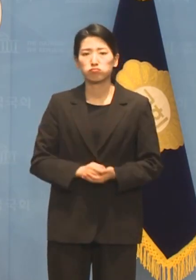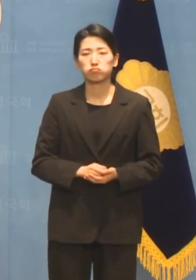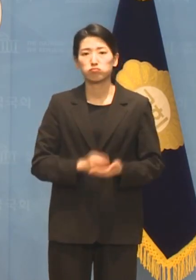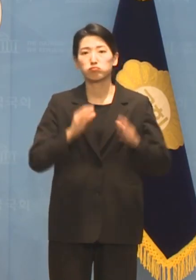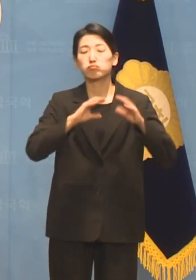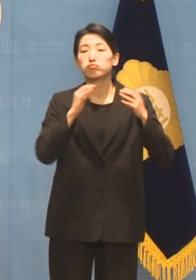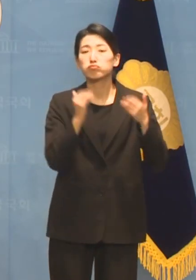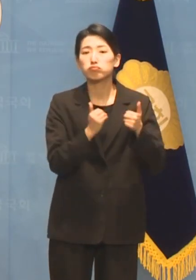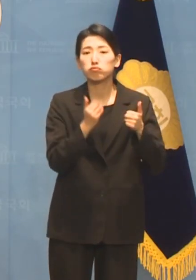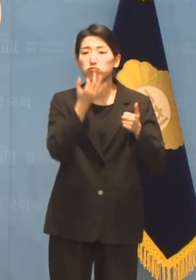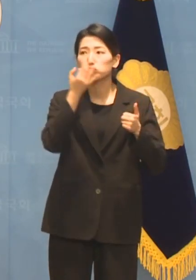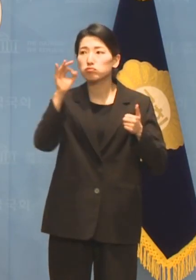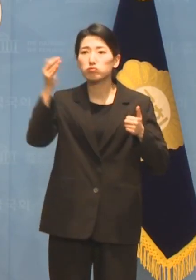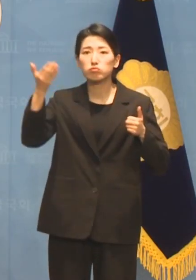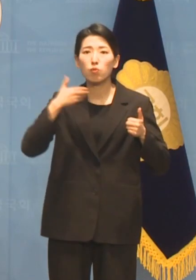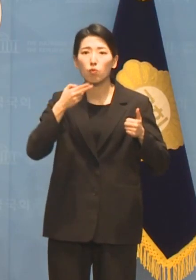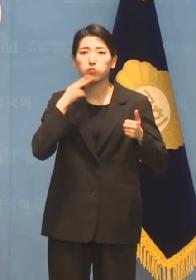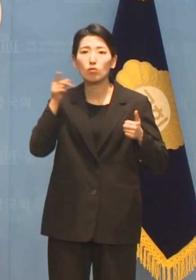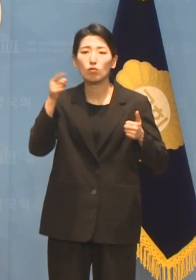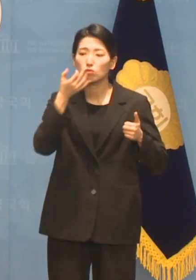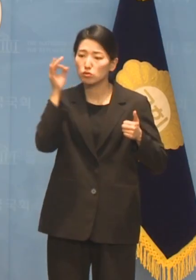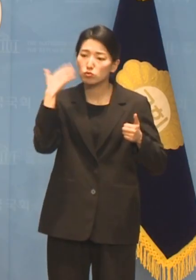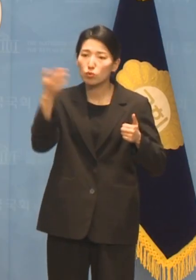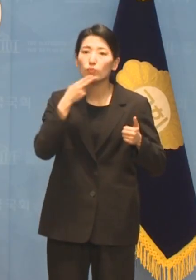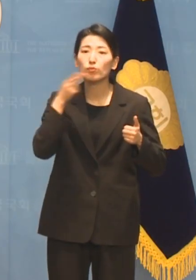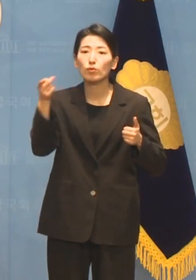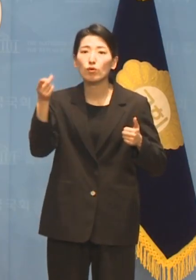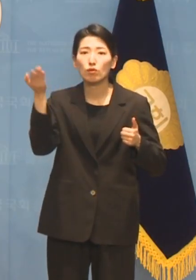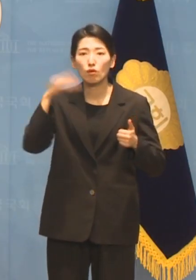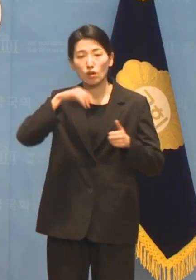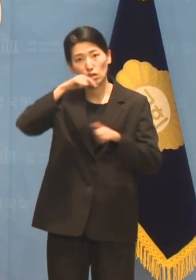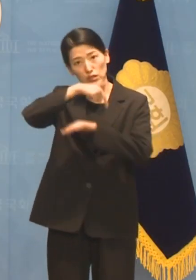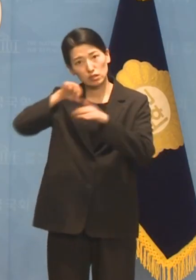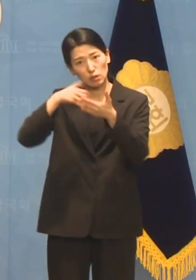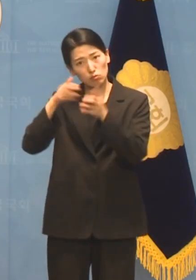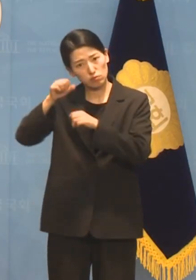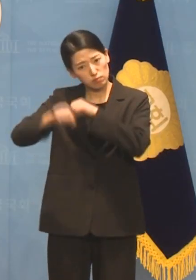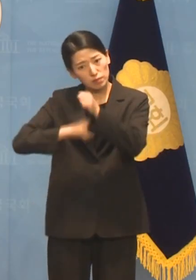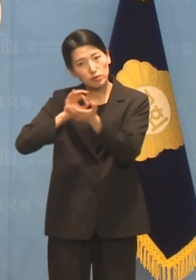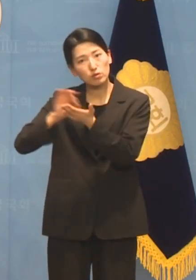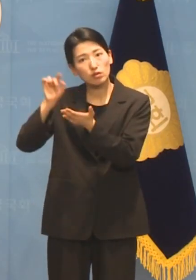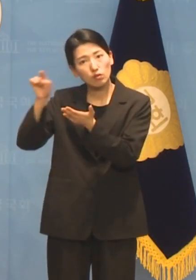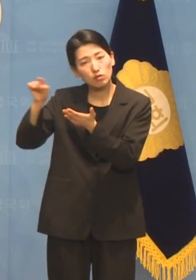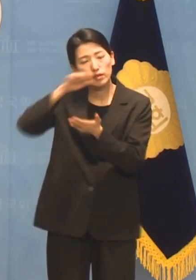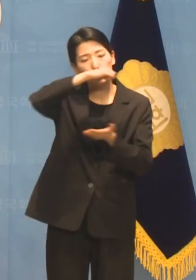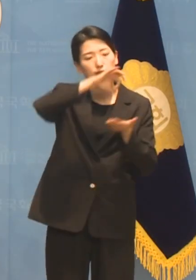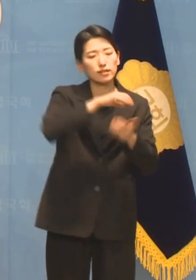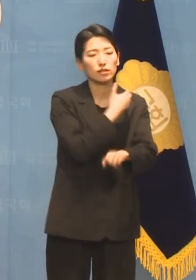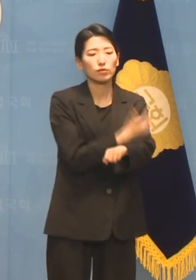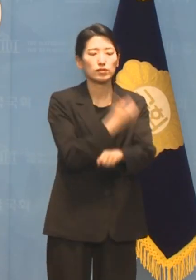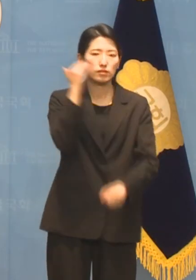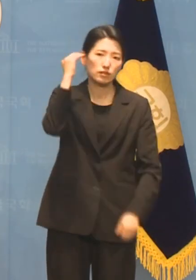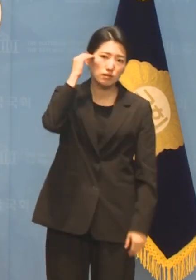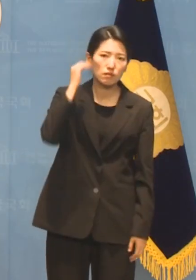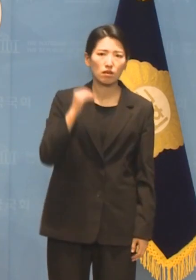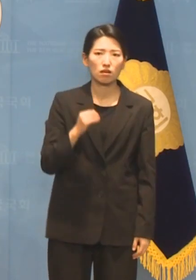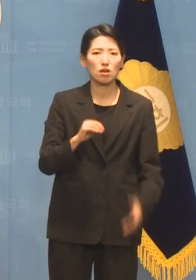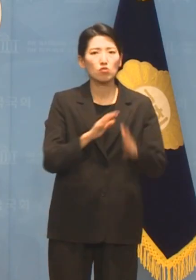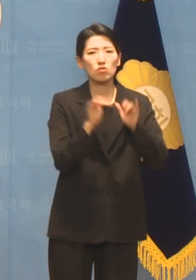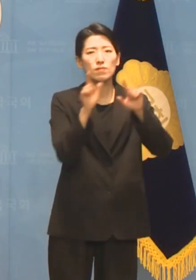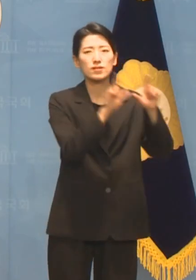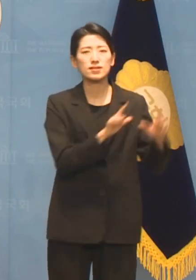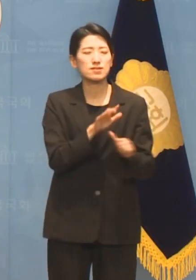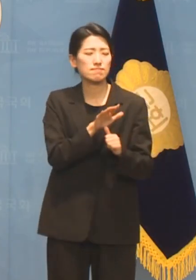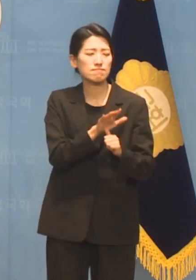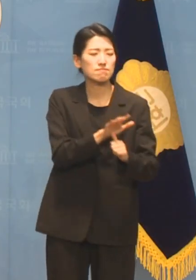없이 기금으로 돌려막은 방식은 국회의 예산 심의권을 침해하는 것이며 국민의 민생을 벼랑 끝으로